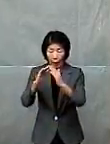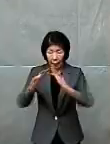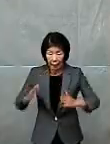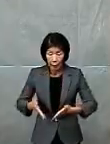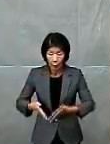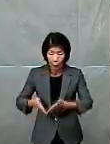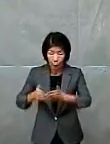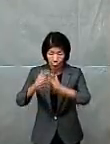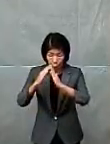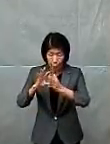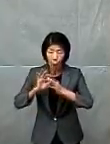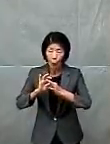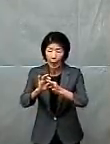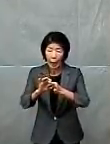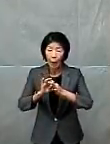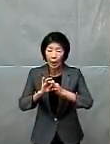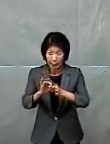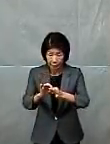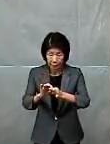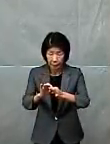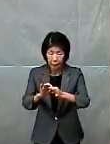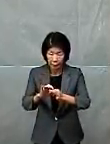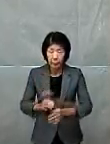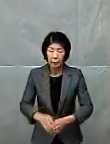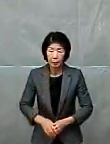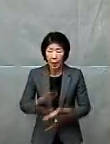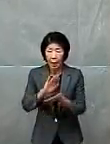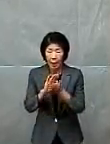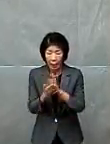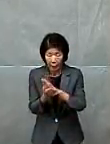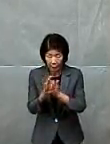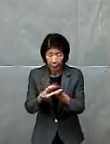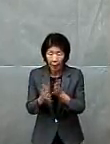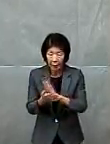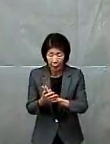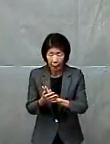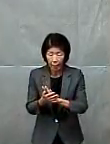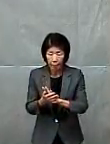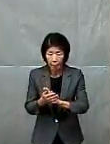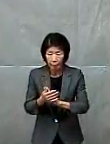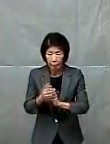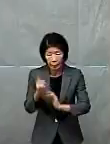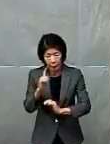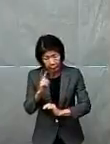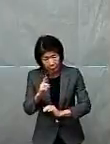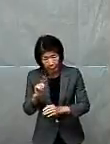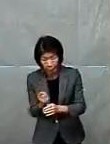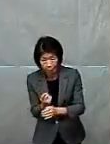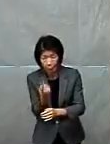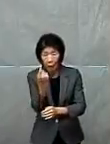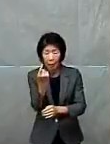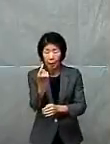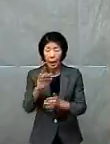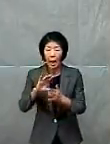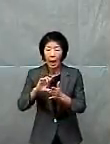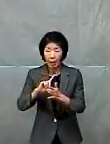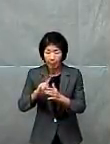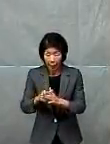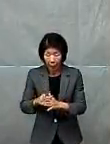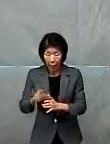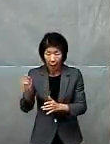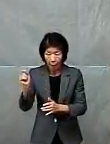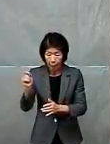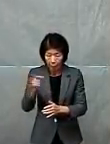か、それとの関わりについて、新たな事実が出るようであれば、速やか